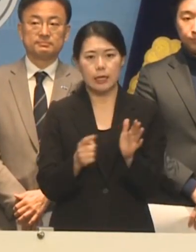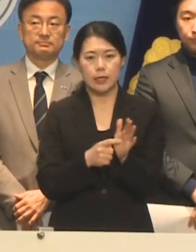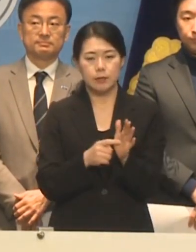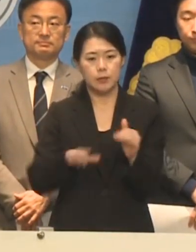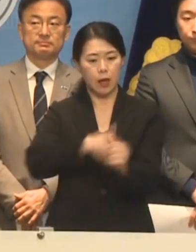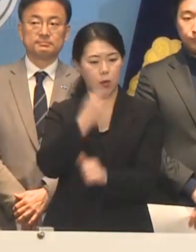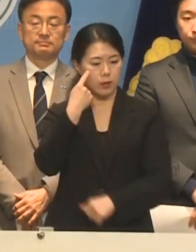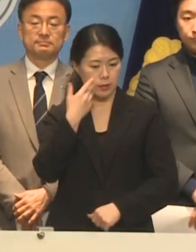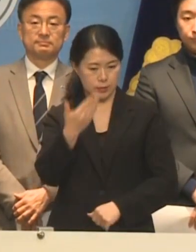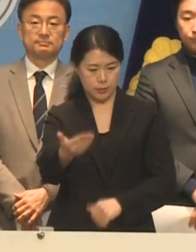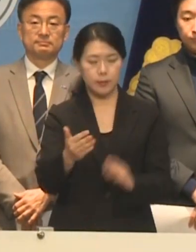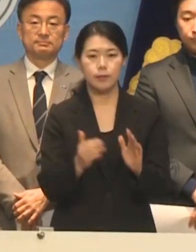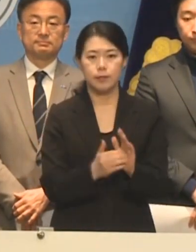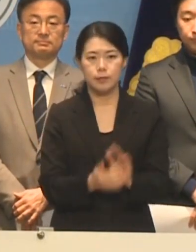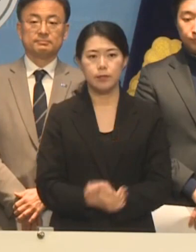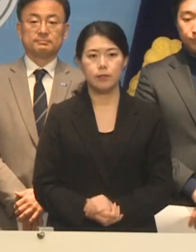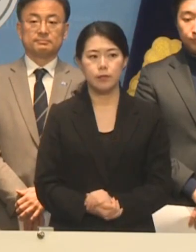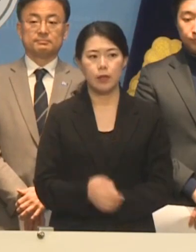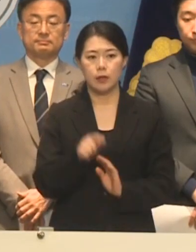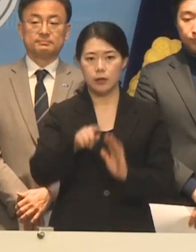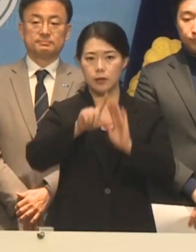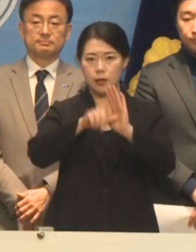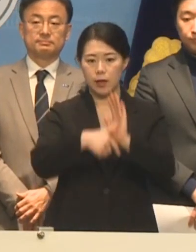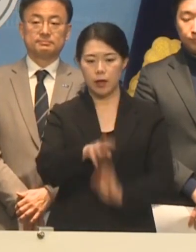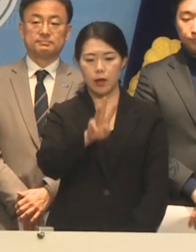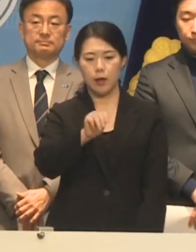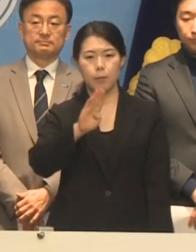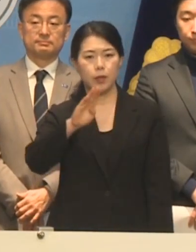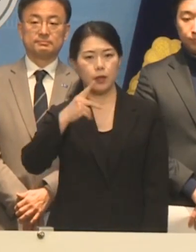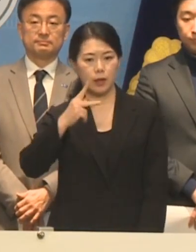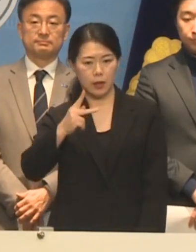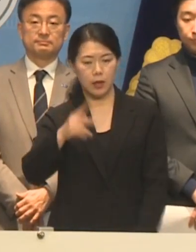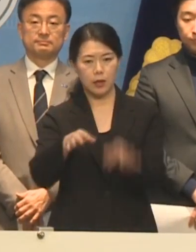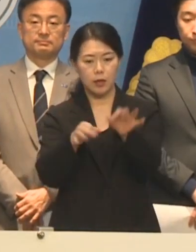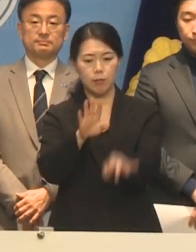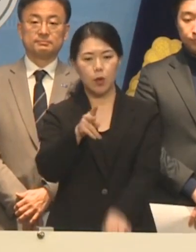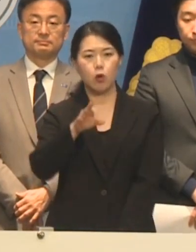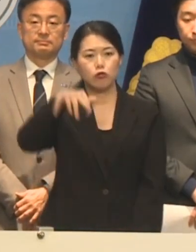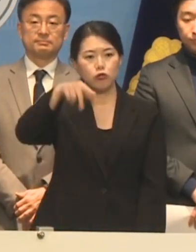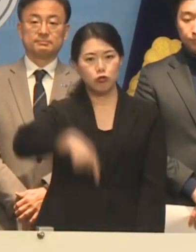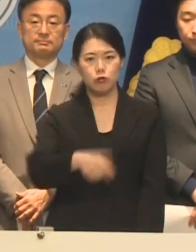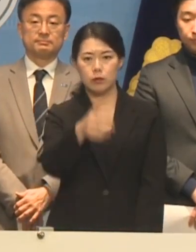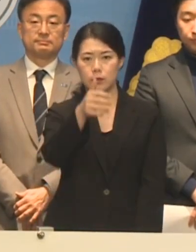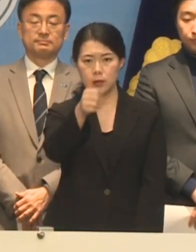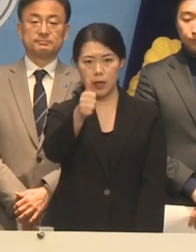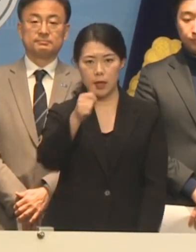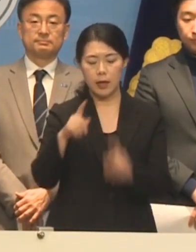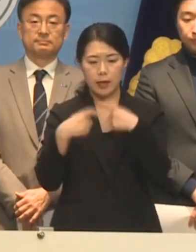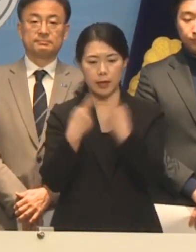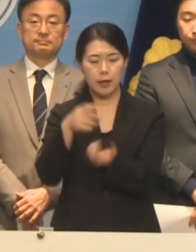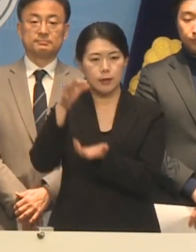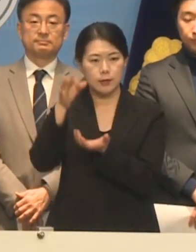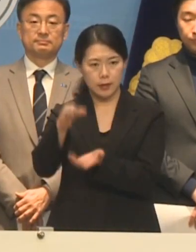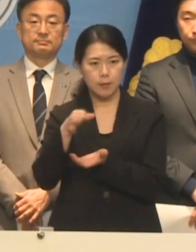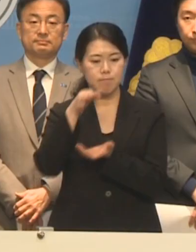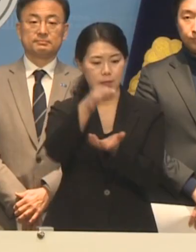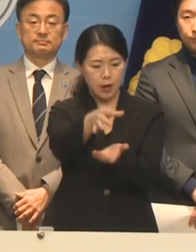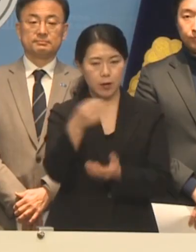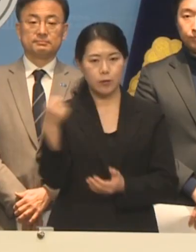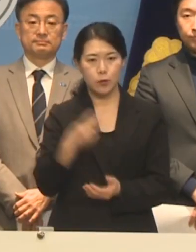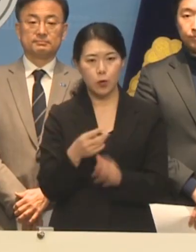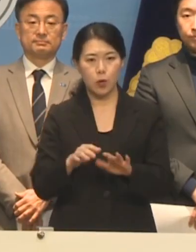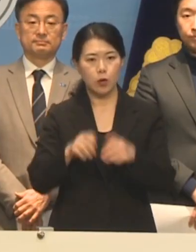가졌습니다. 그 자리에서 MBK 김병주 회장의 사죄 출연을 포함해 구체적